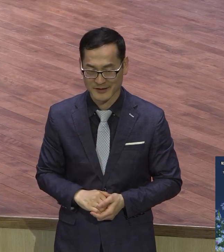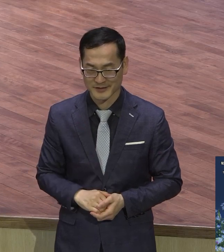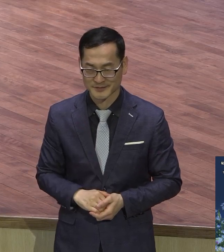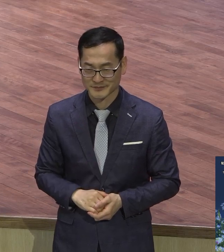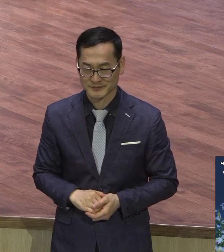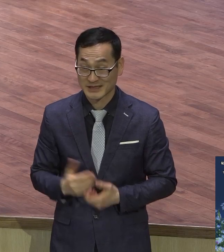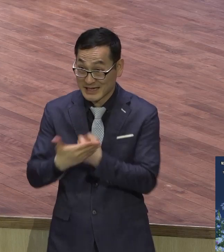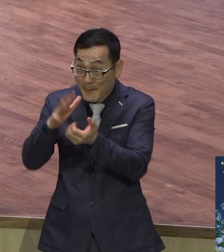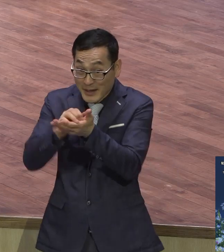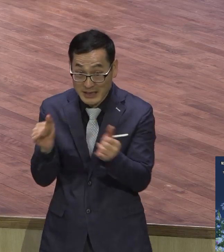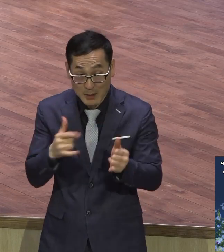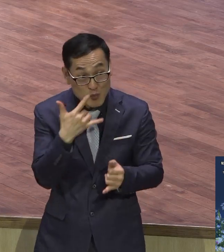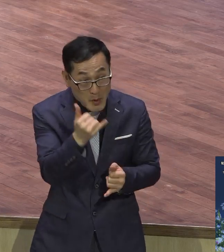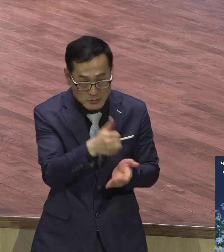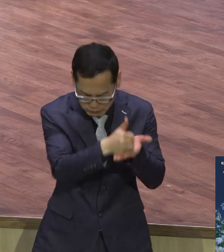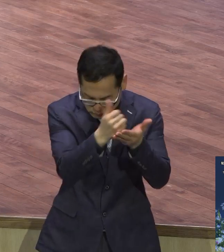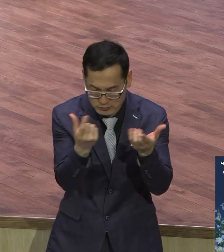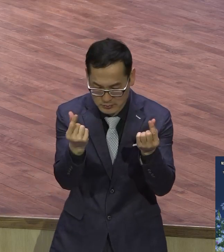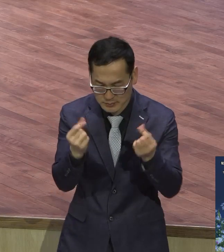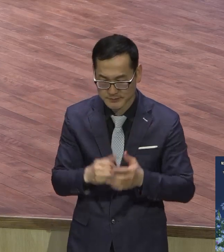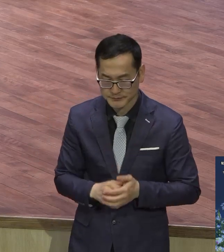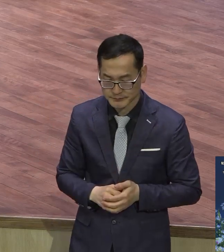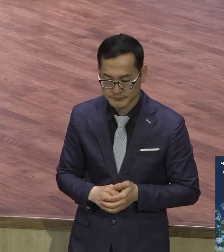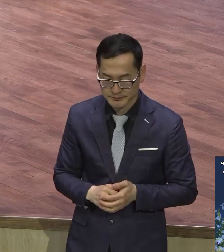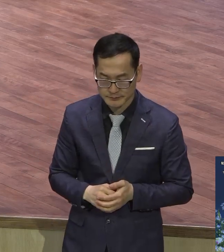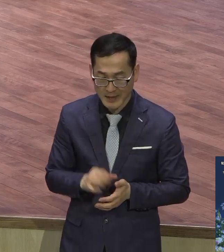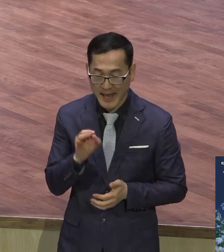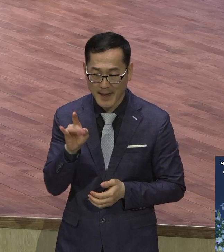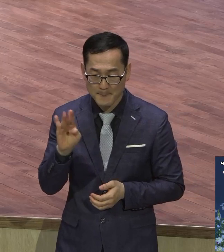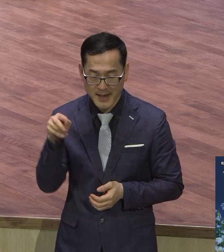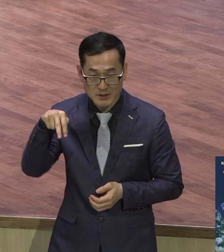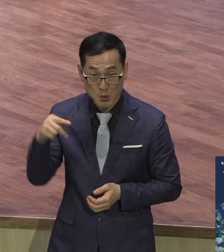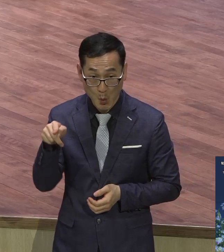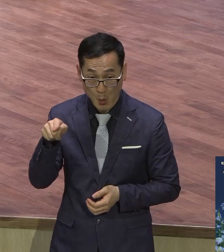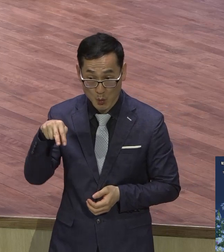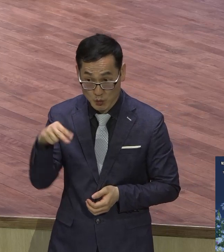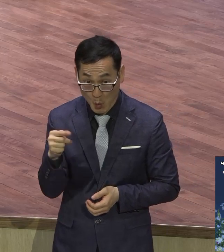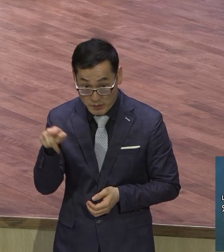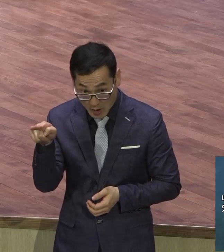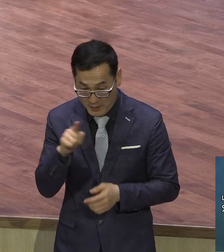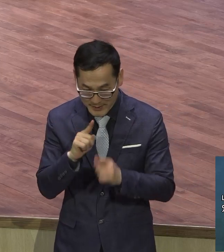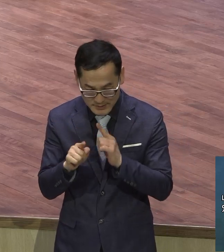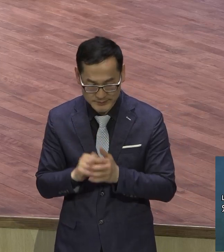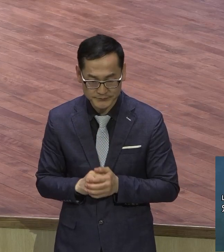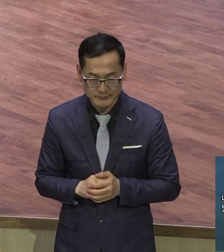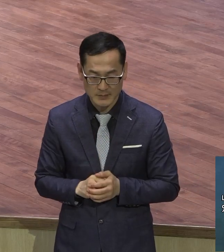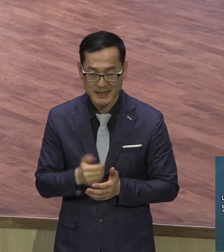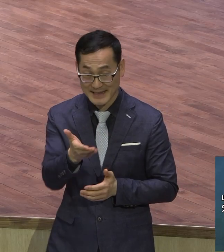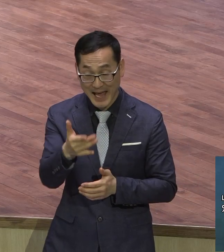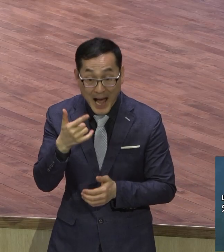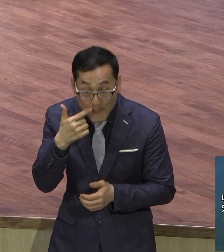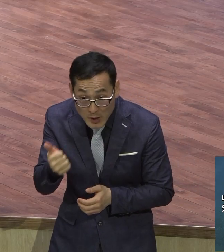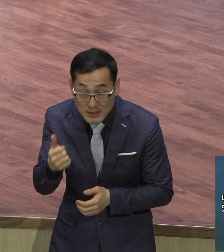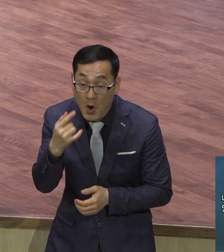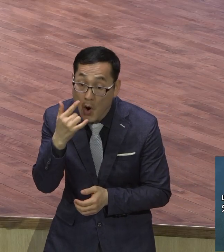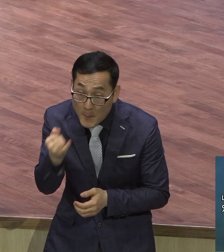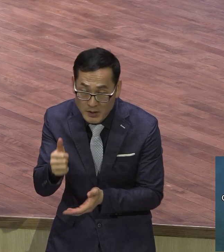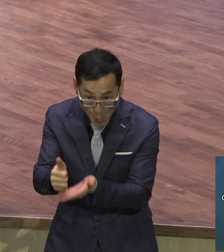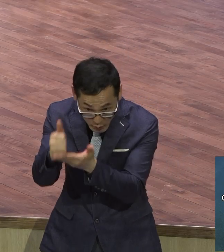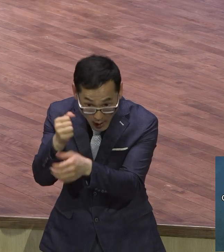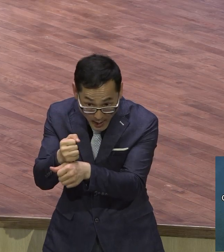에베스 6장 2절로 3제를 밝히고 있어요. 너 아버지와 어머니를 공경하라. 이것은 약속이 있는 첫